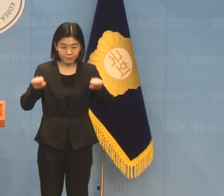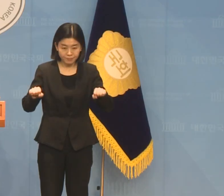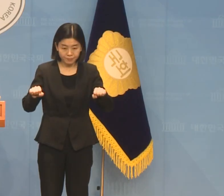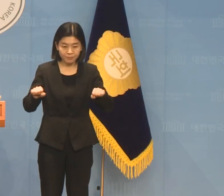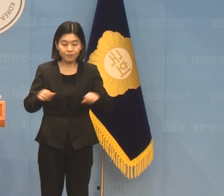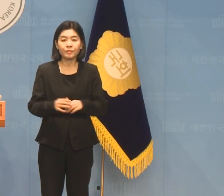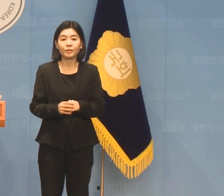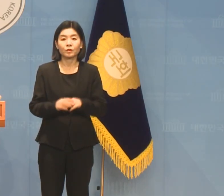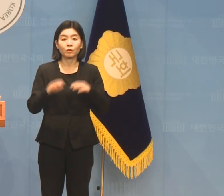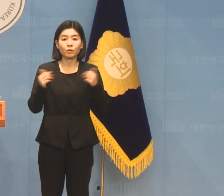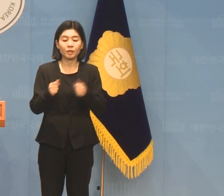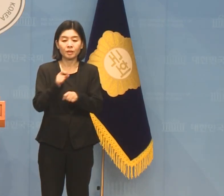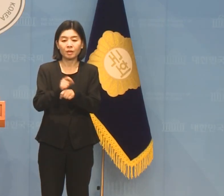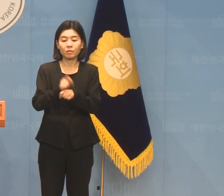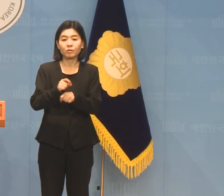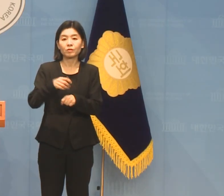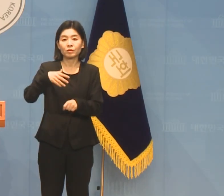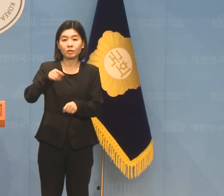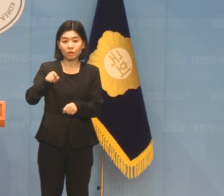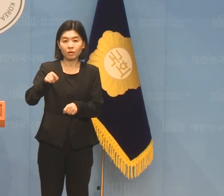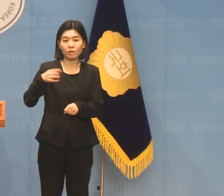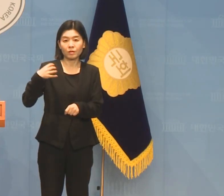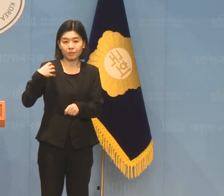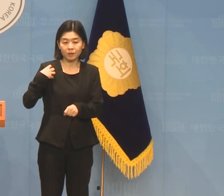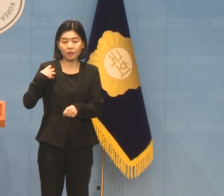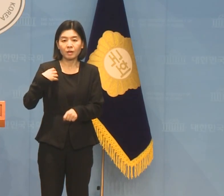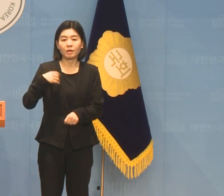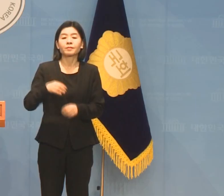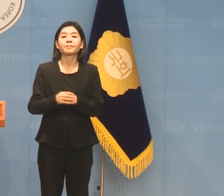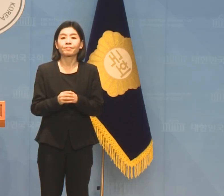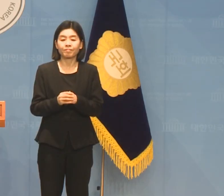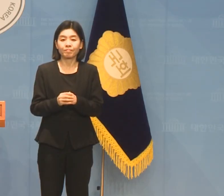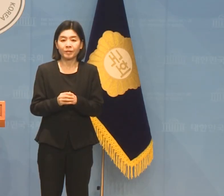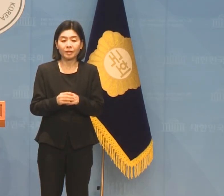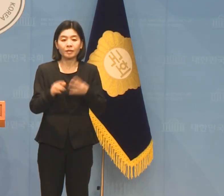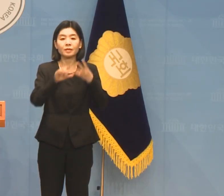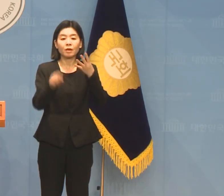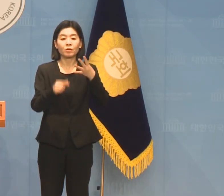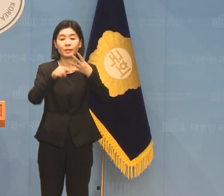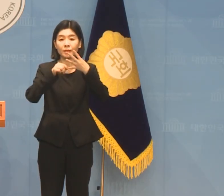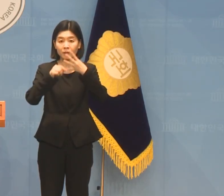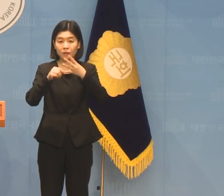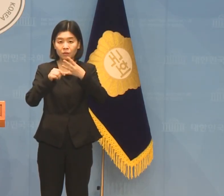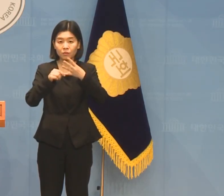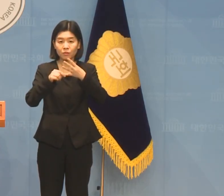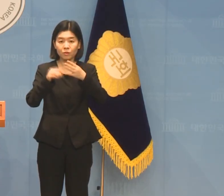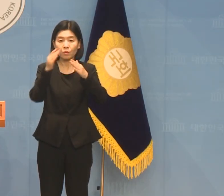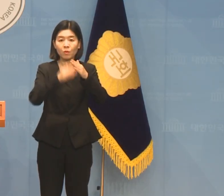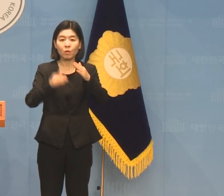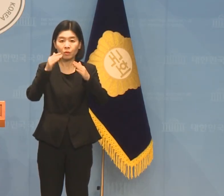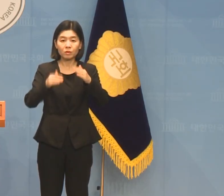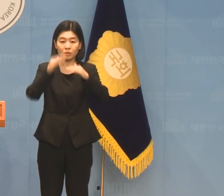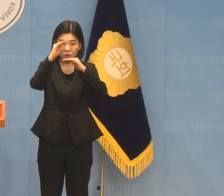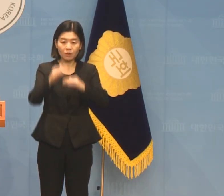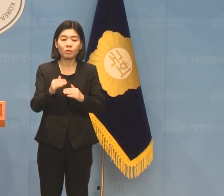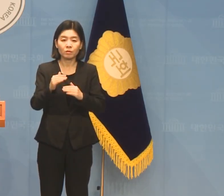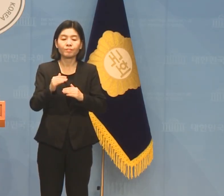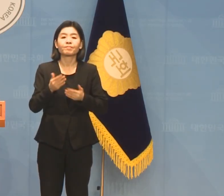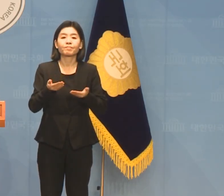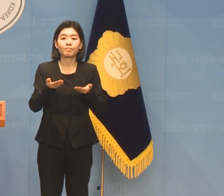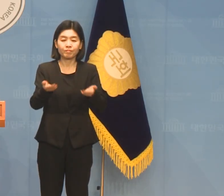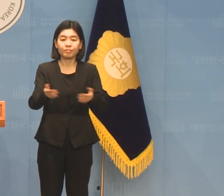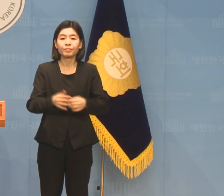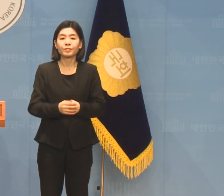안녕하십니까. 국회 사무처 공보기획관입니다. 4월 넷째 주 정리브리핑을 시작하겠습니다.